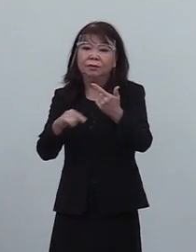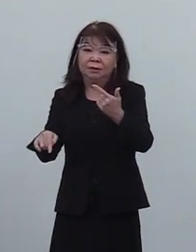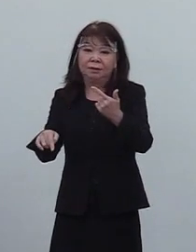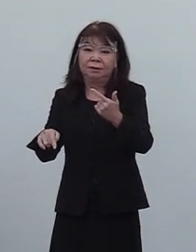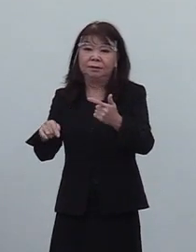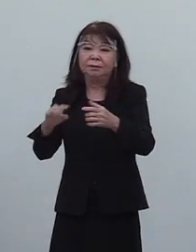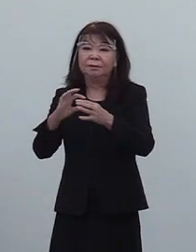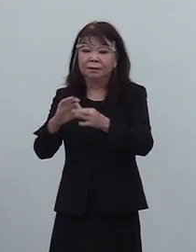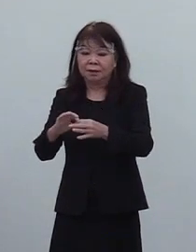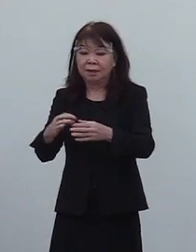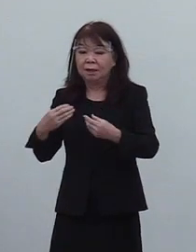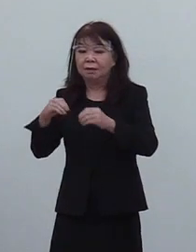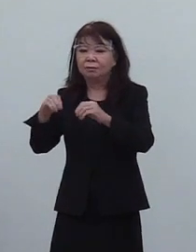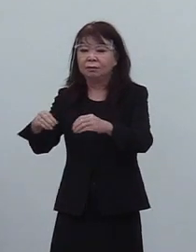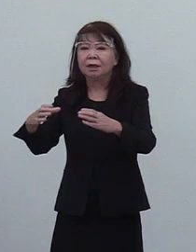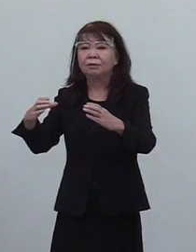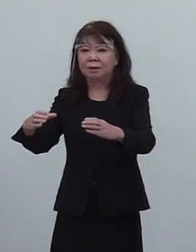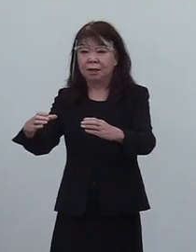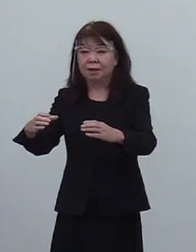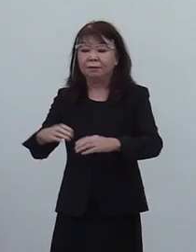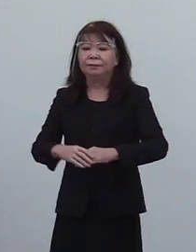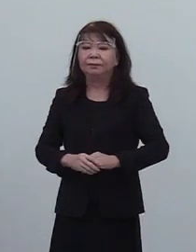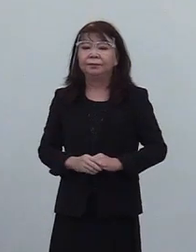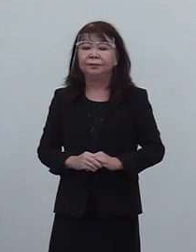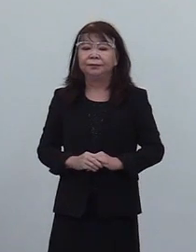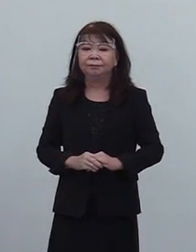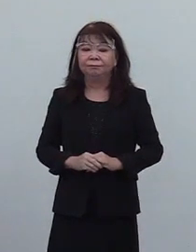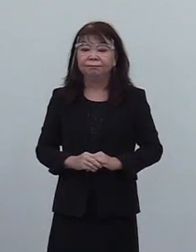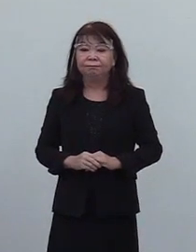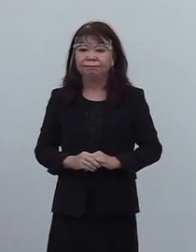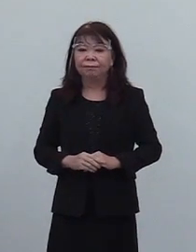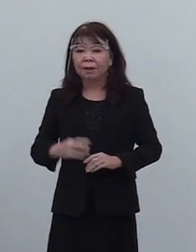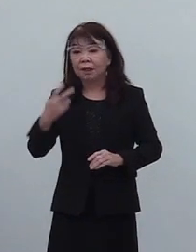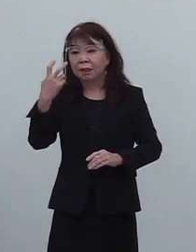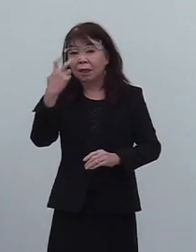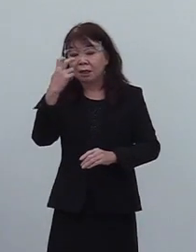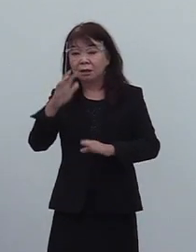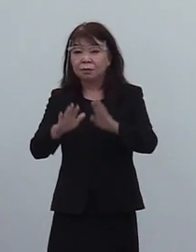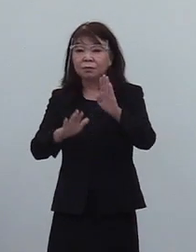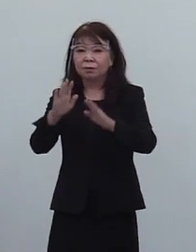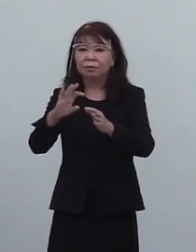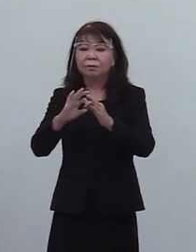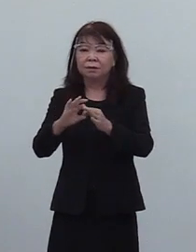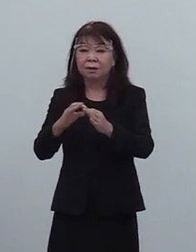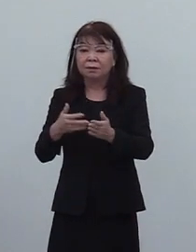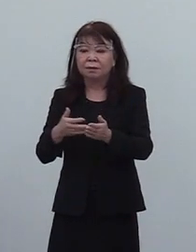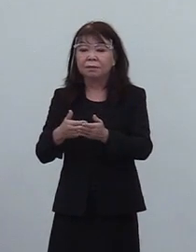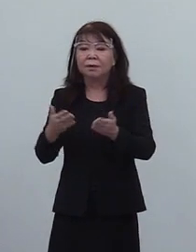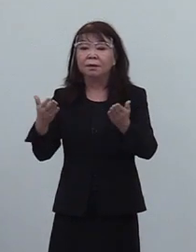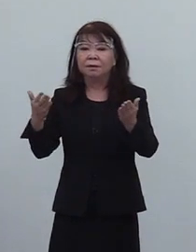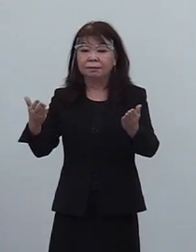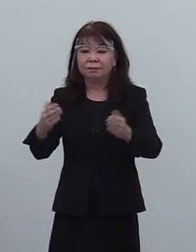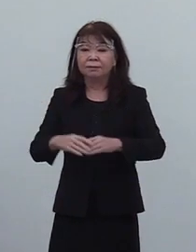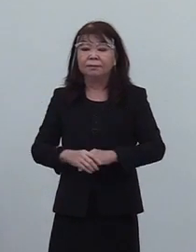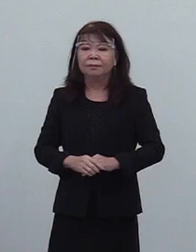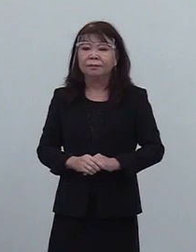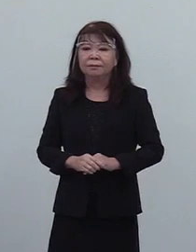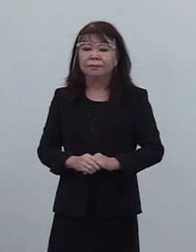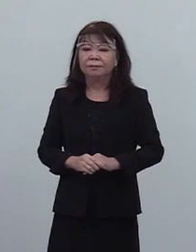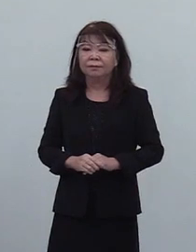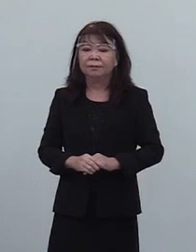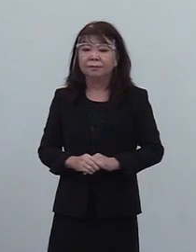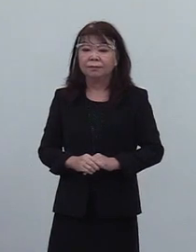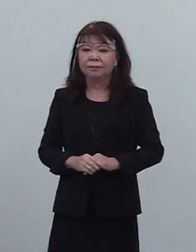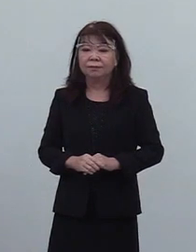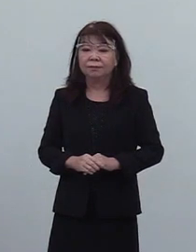ターということにさせていただきます。検査の状況について申し上げます。こち